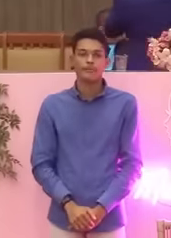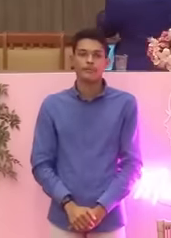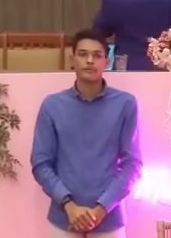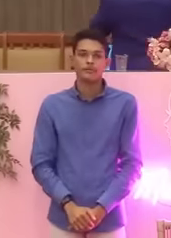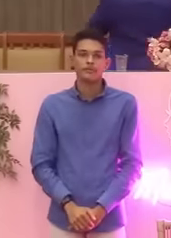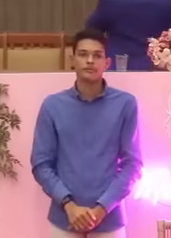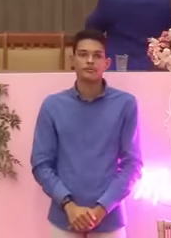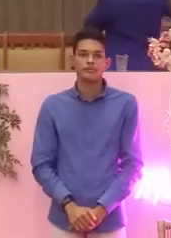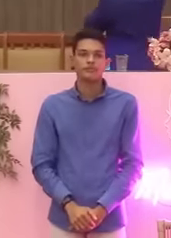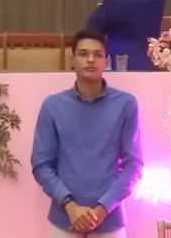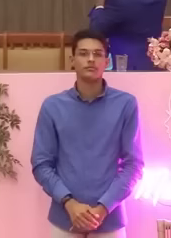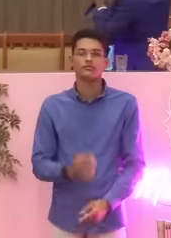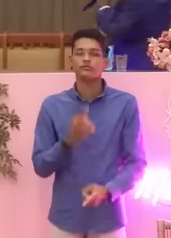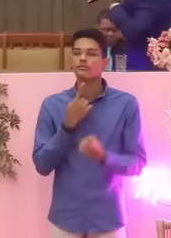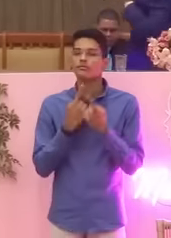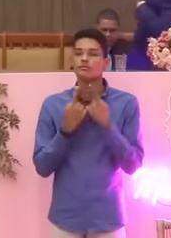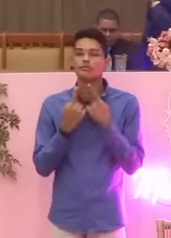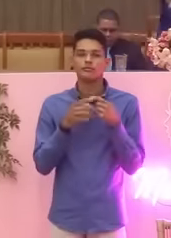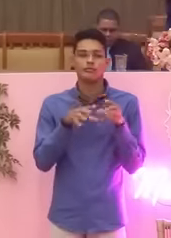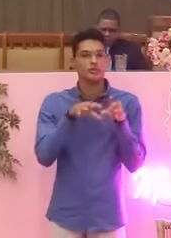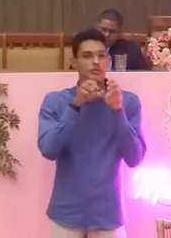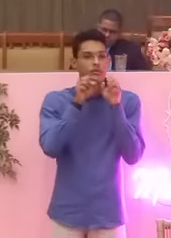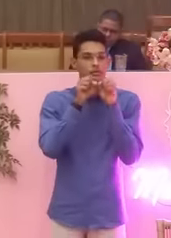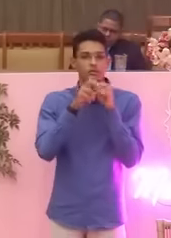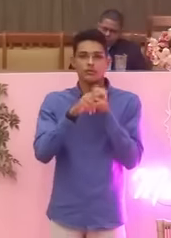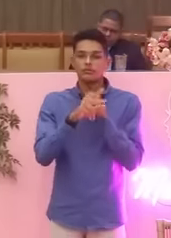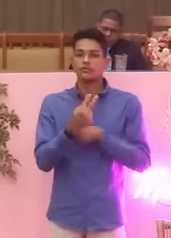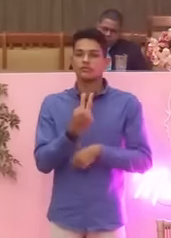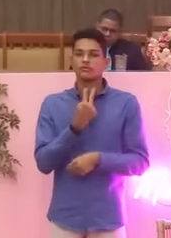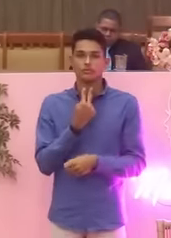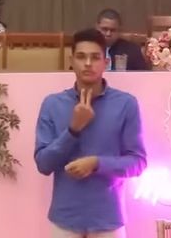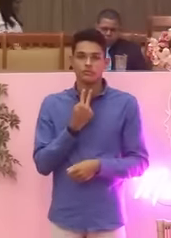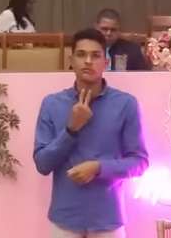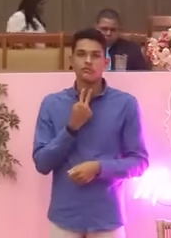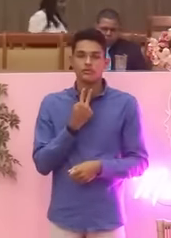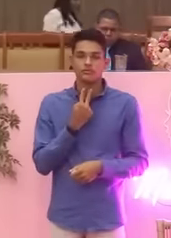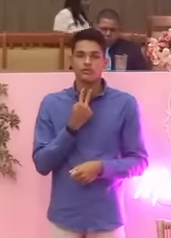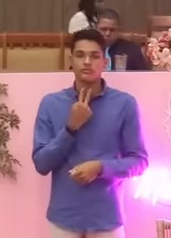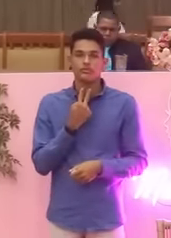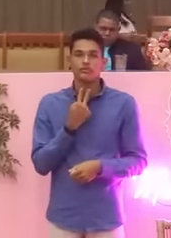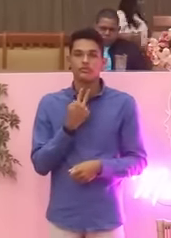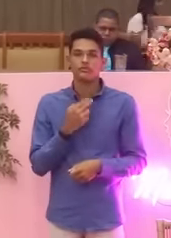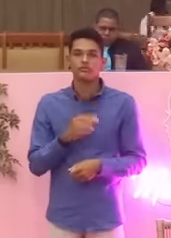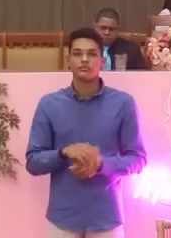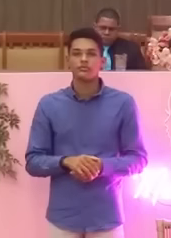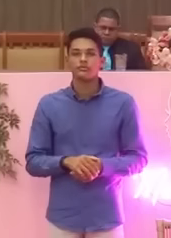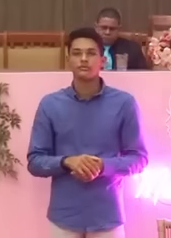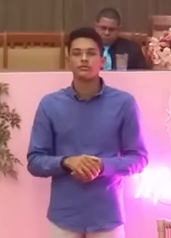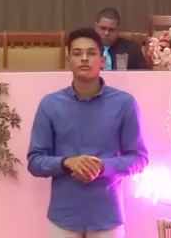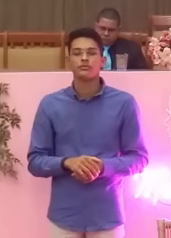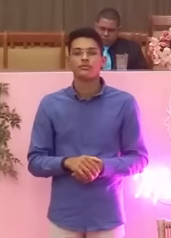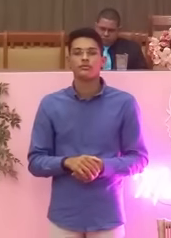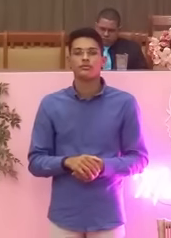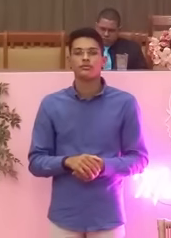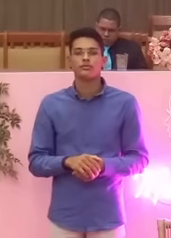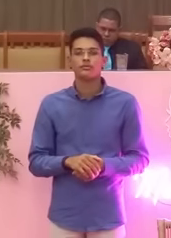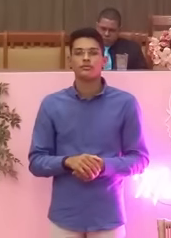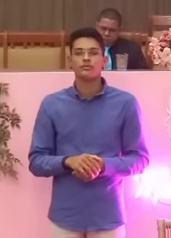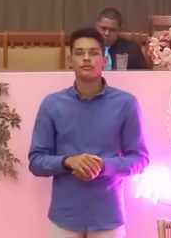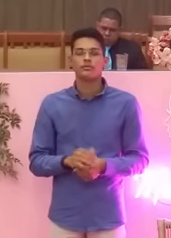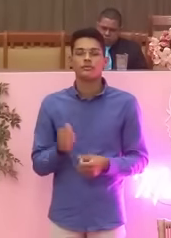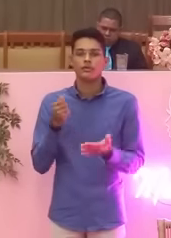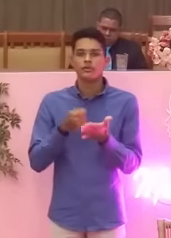amaldiçoar eles contrataram quem eles contrataram Balaão para amaldiçoar eu não quero ver esse povo